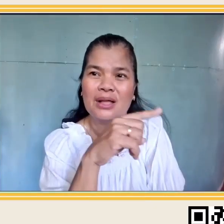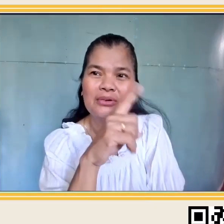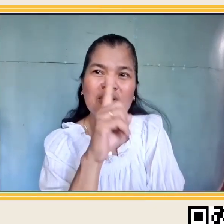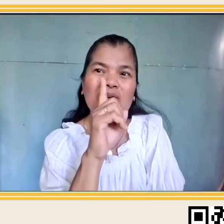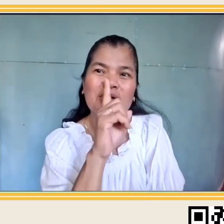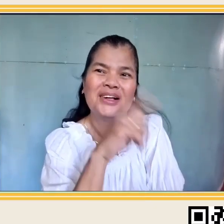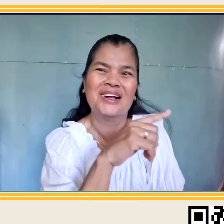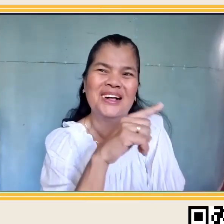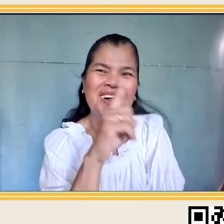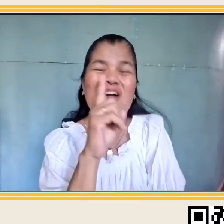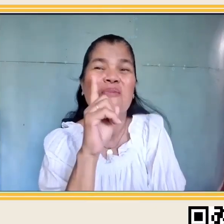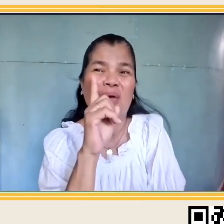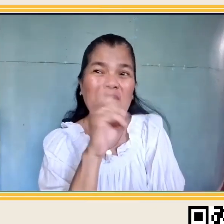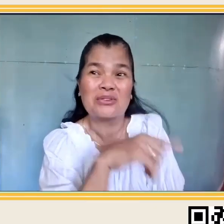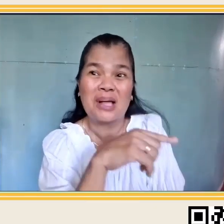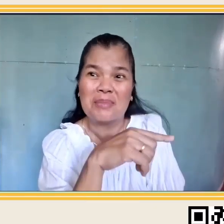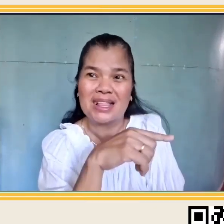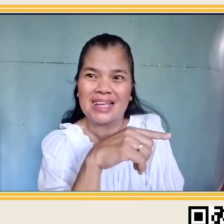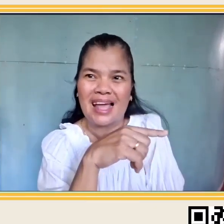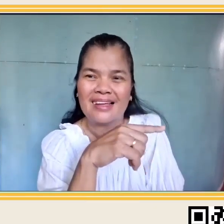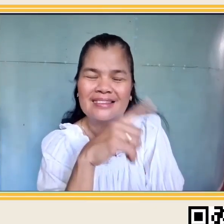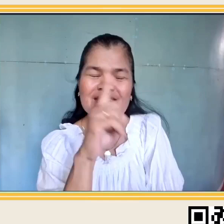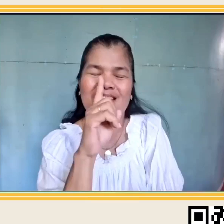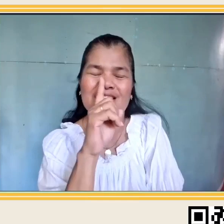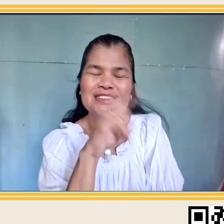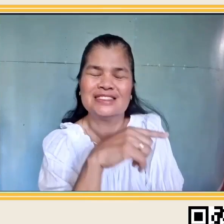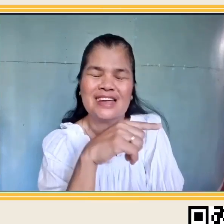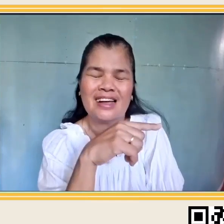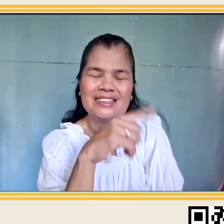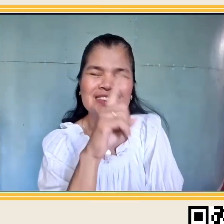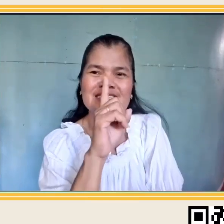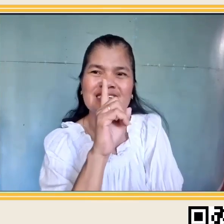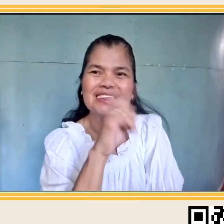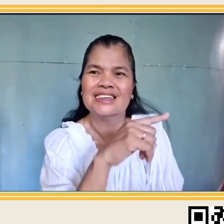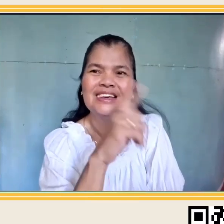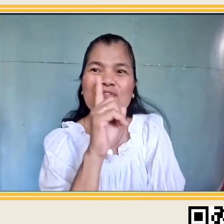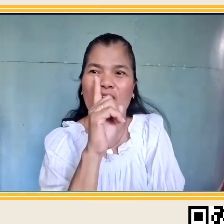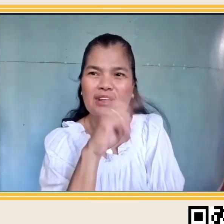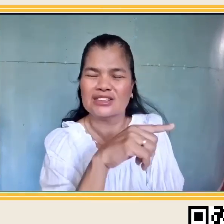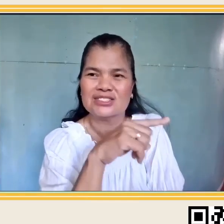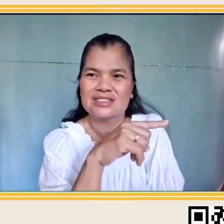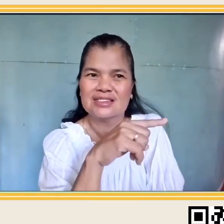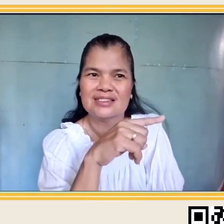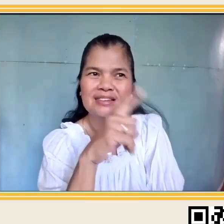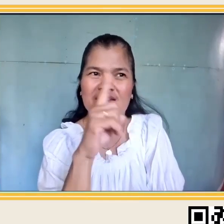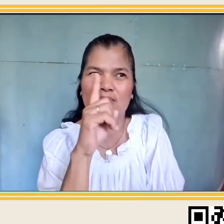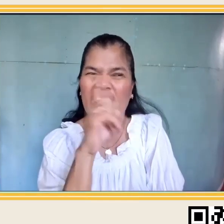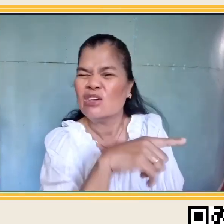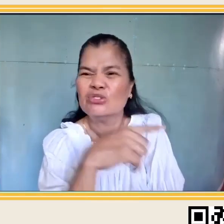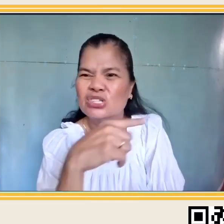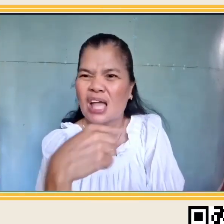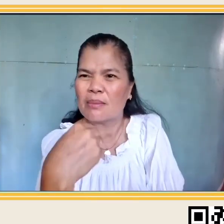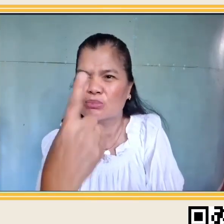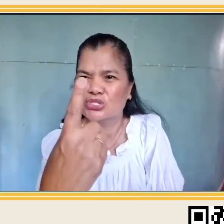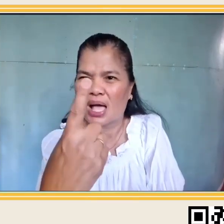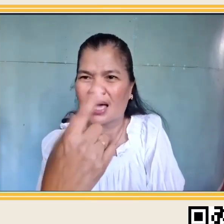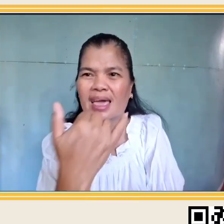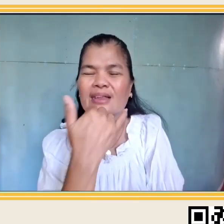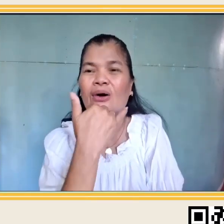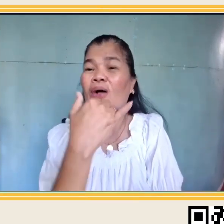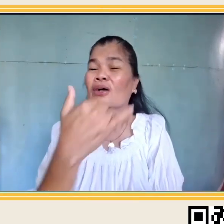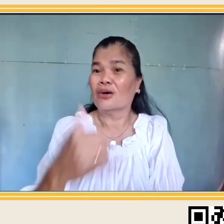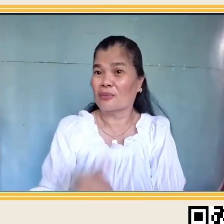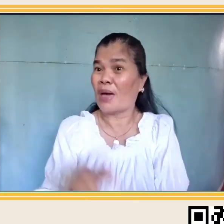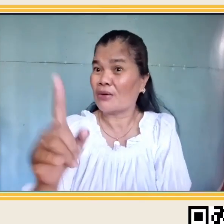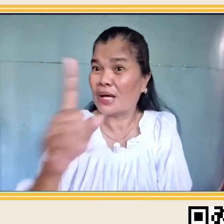na kayong pero huwag niyo gamitin that is dishonesty. False. Mali yung sinabi mo sa